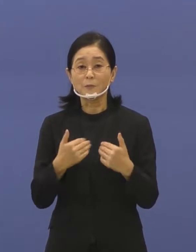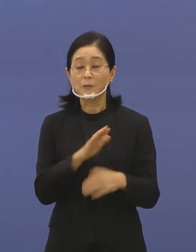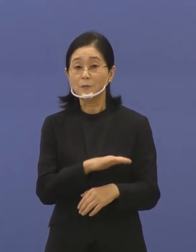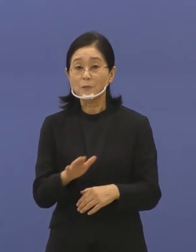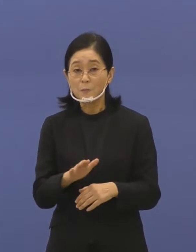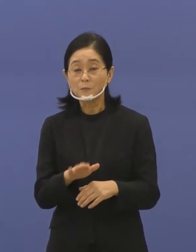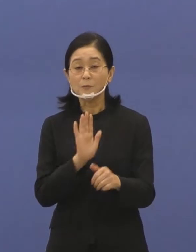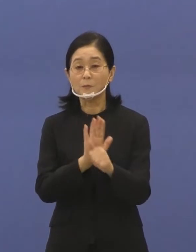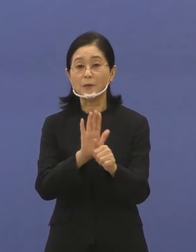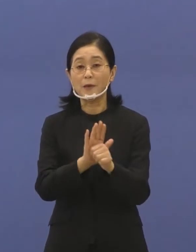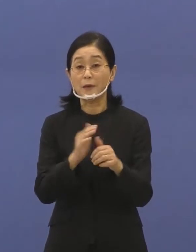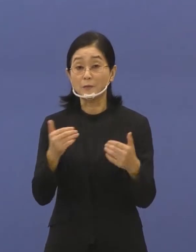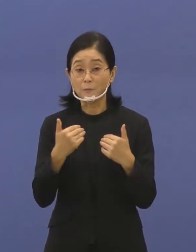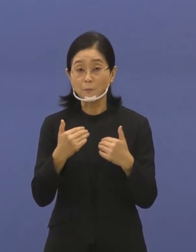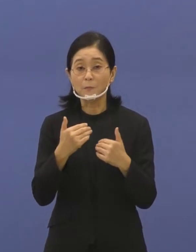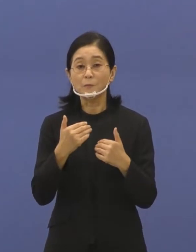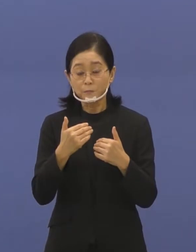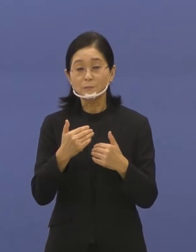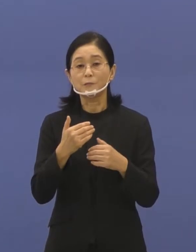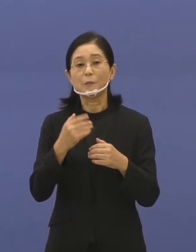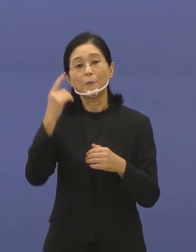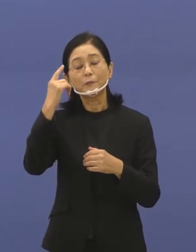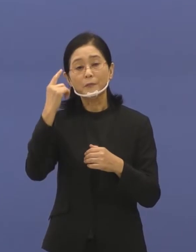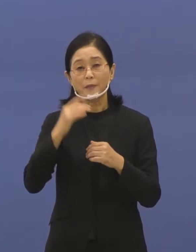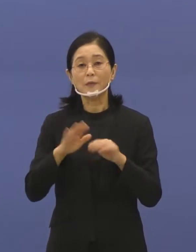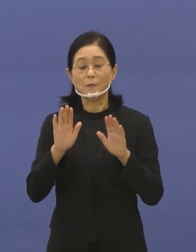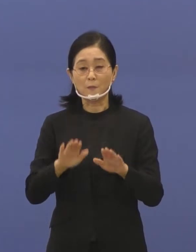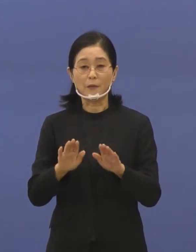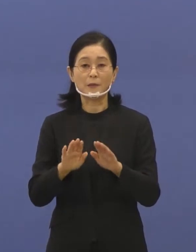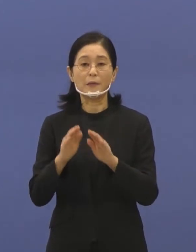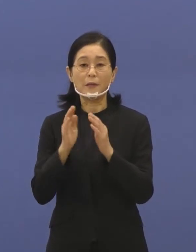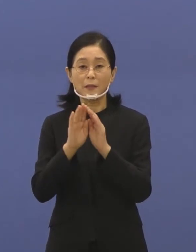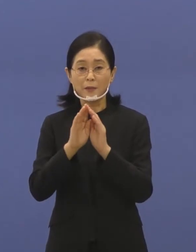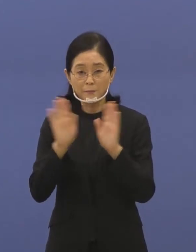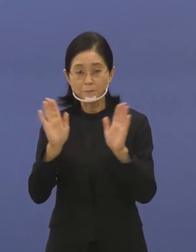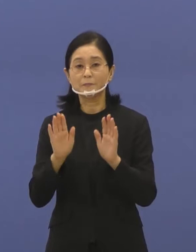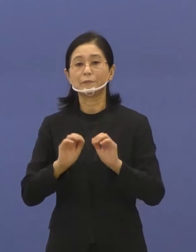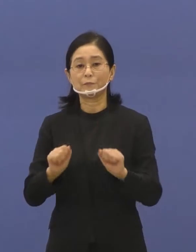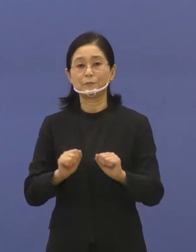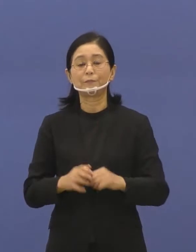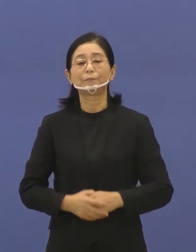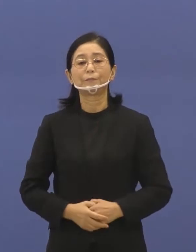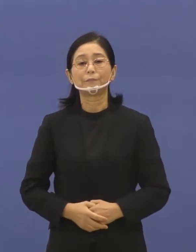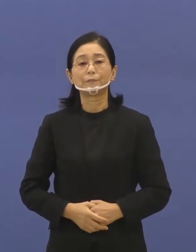にという方向で調整を進めて今回開設に至ったものです。